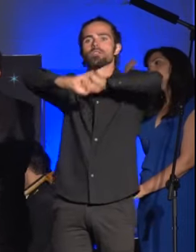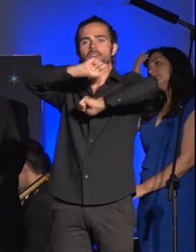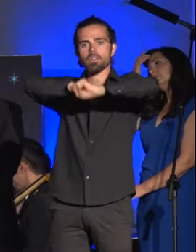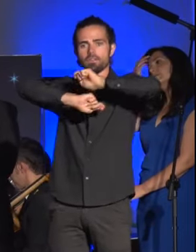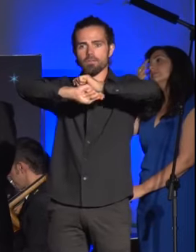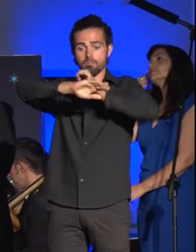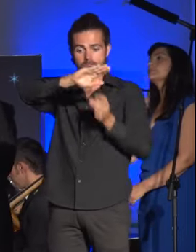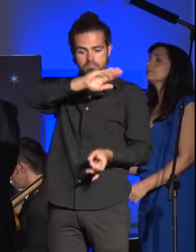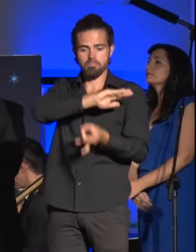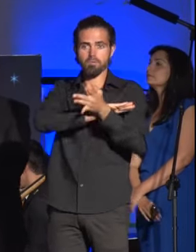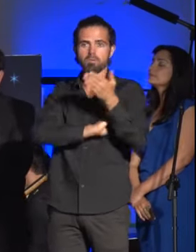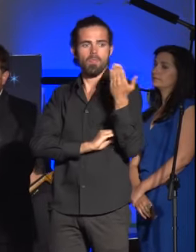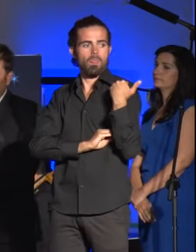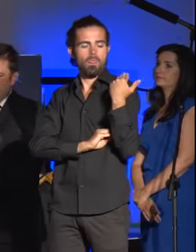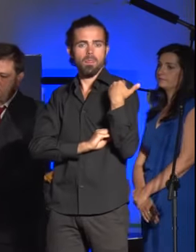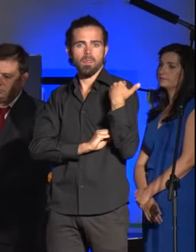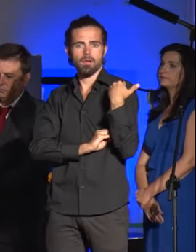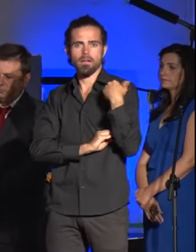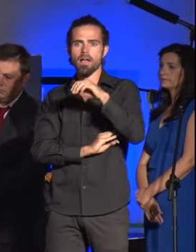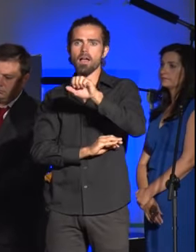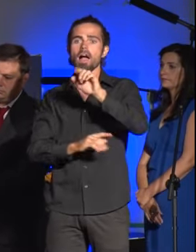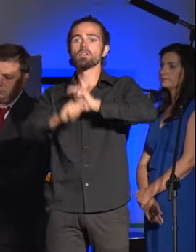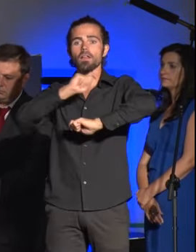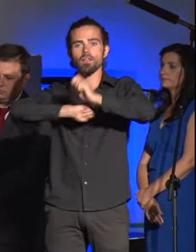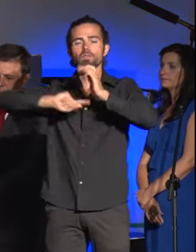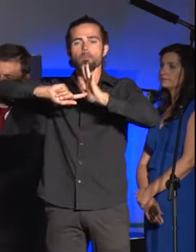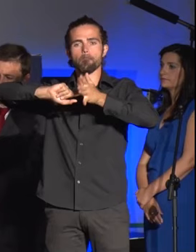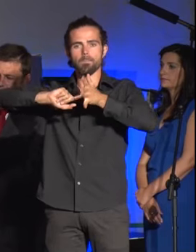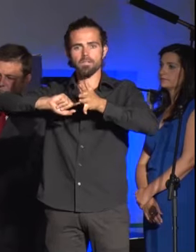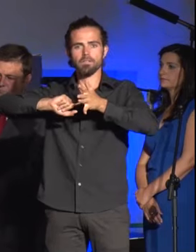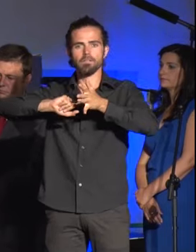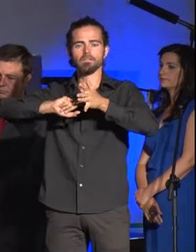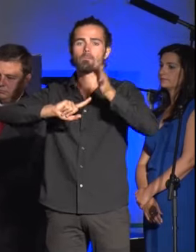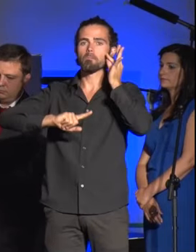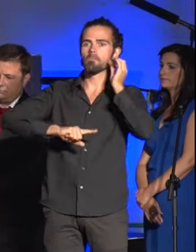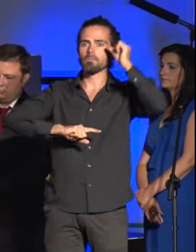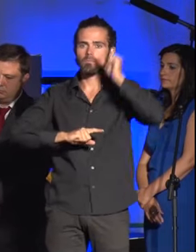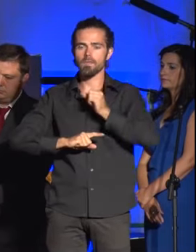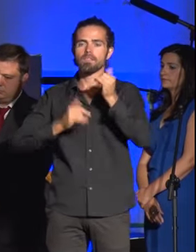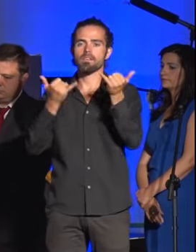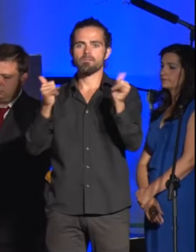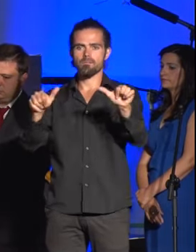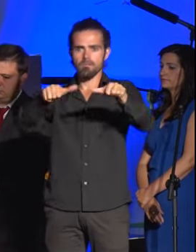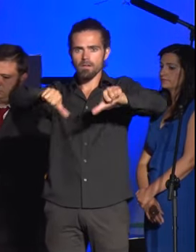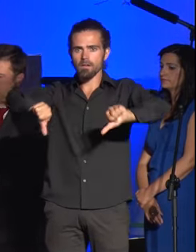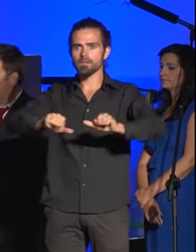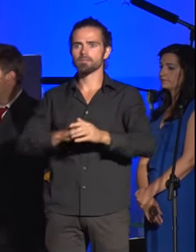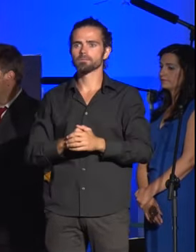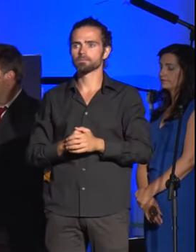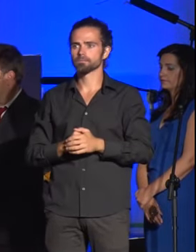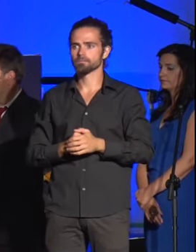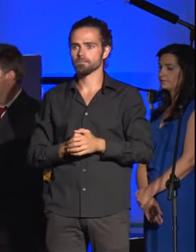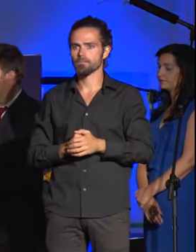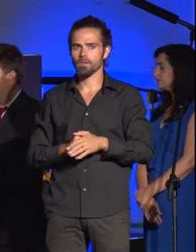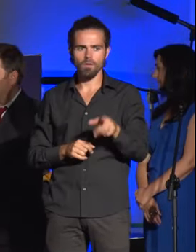recientemente en la Asociación de Manchegos y Manchegas de la Feria de Albacete. El pozo que les habrá quedado,